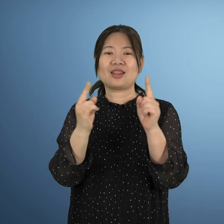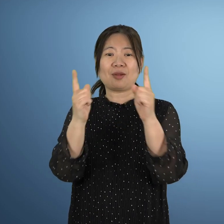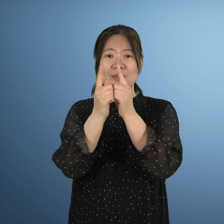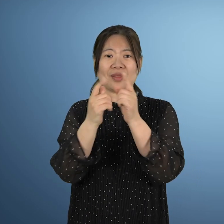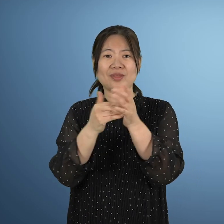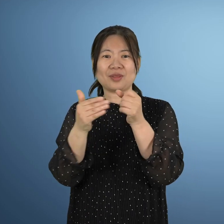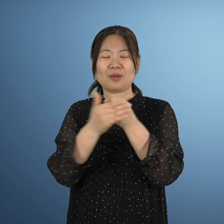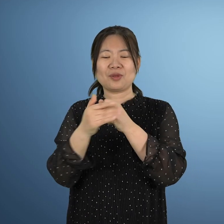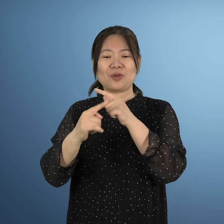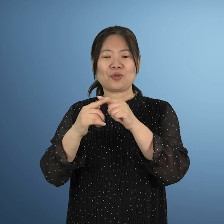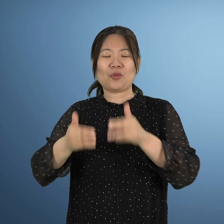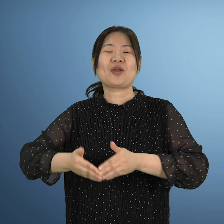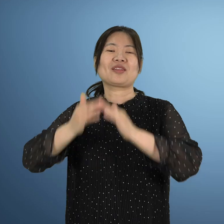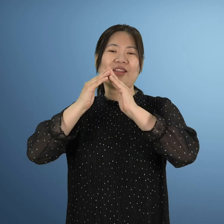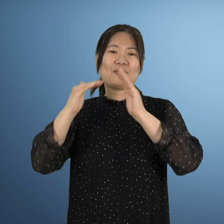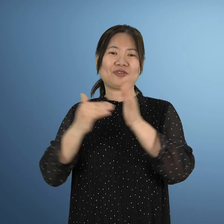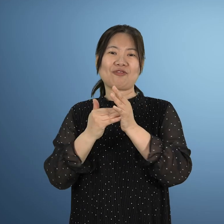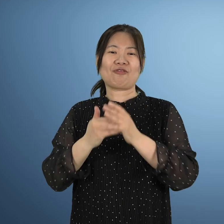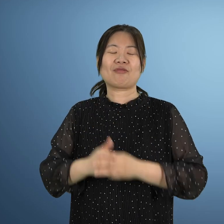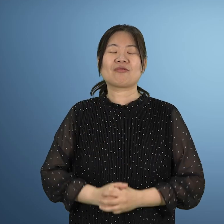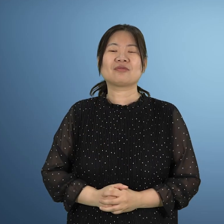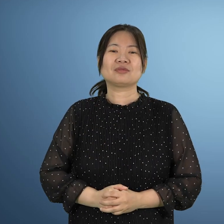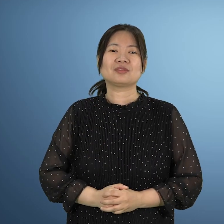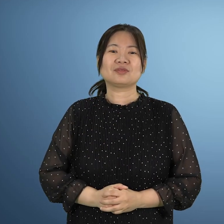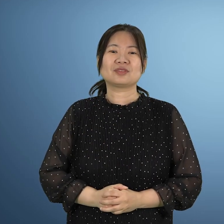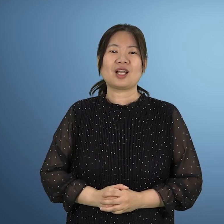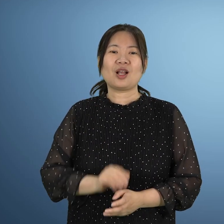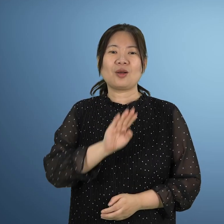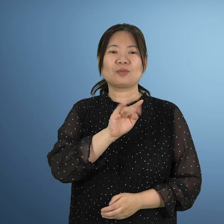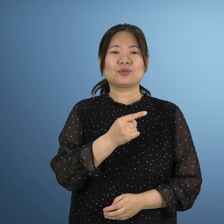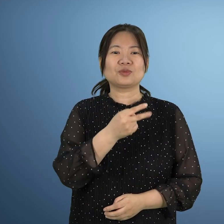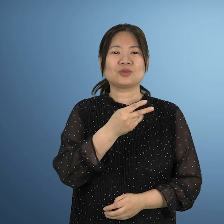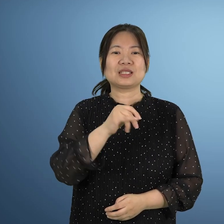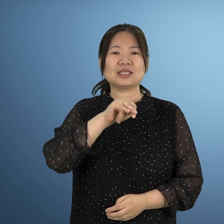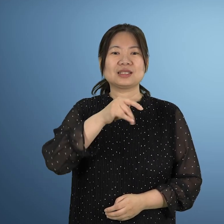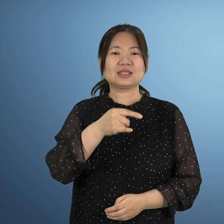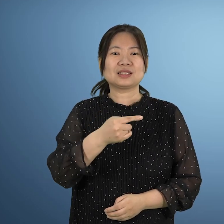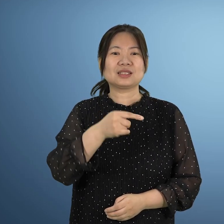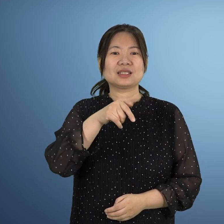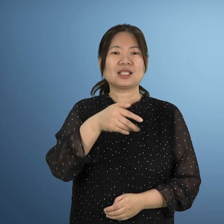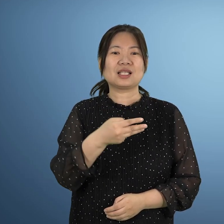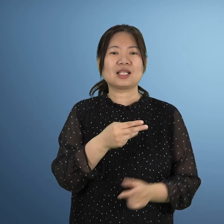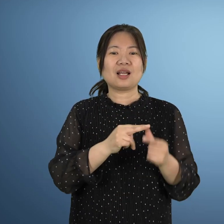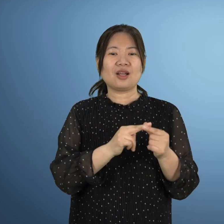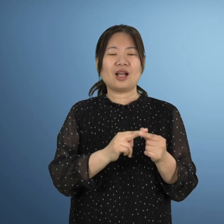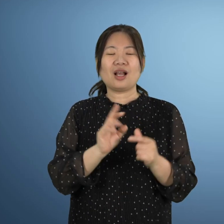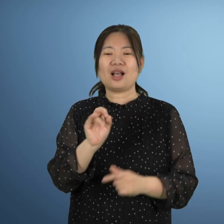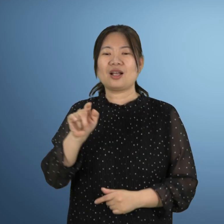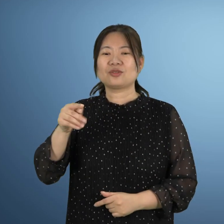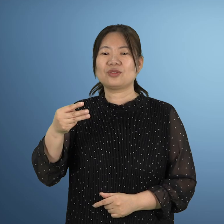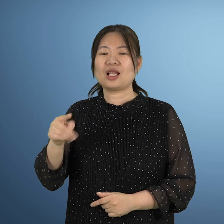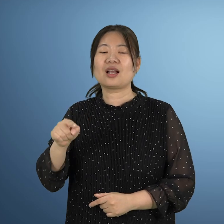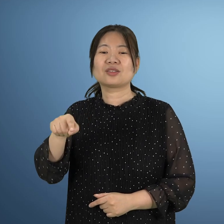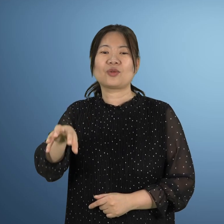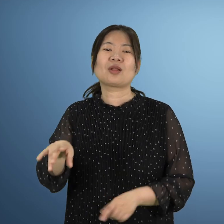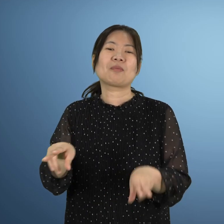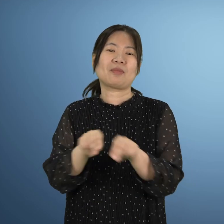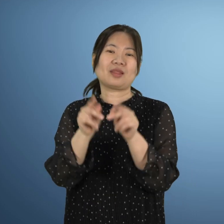해서 교회가 만들어지고 브리스길라와 아굴라가 거기서 만난 사람들 아니에요.